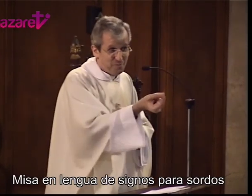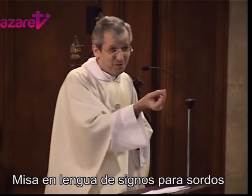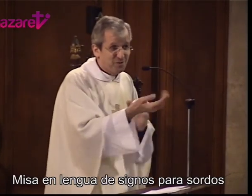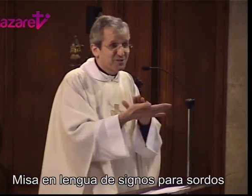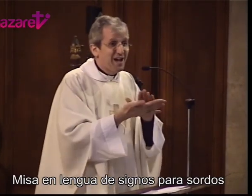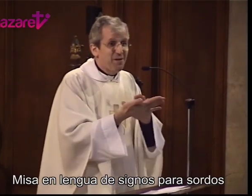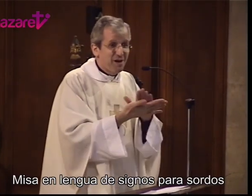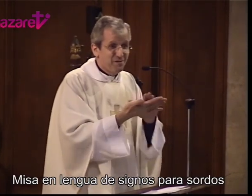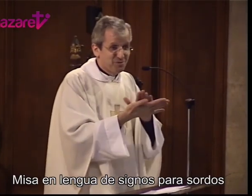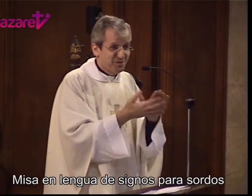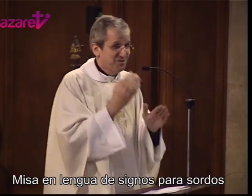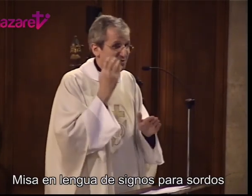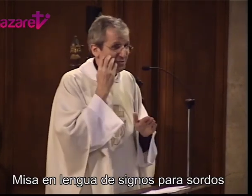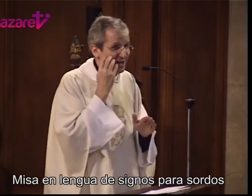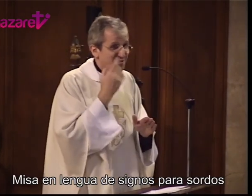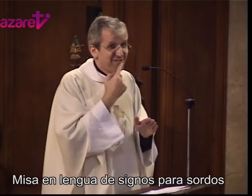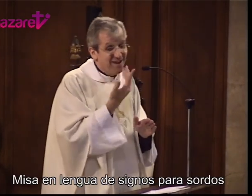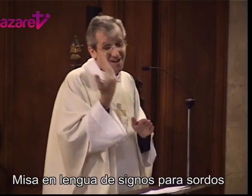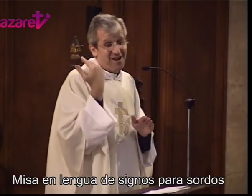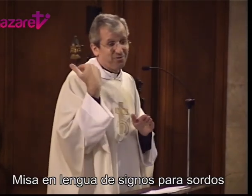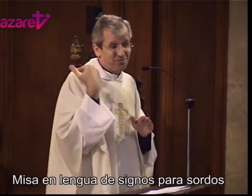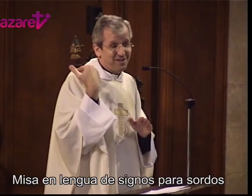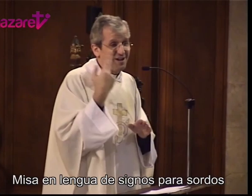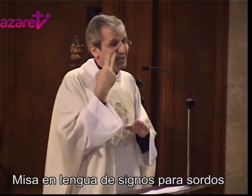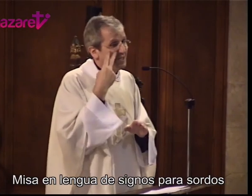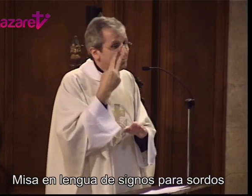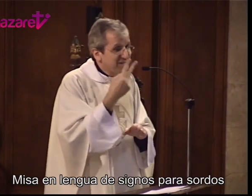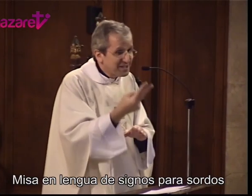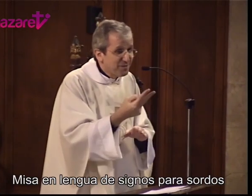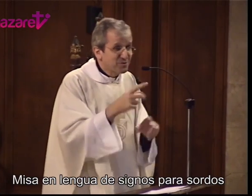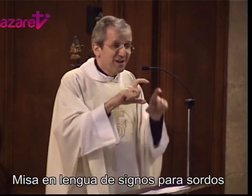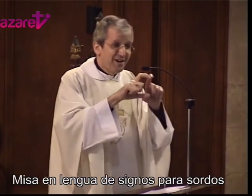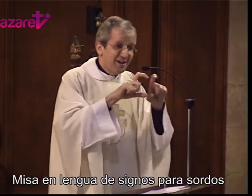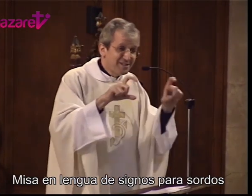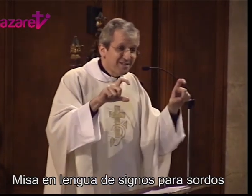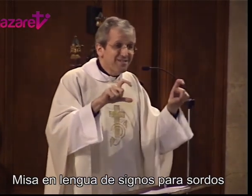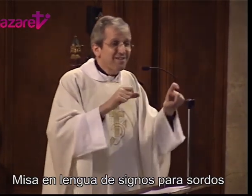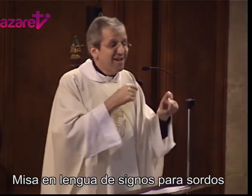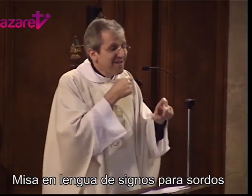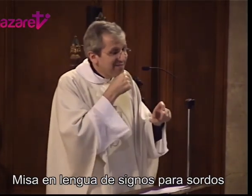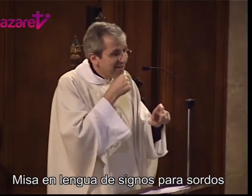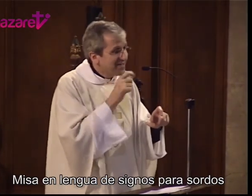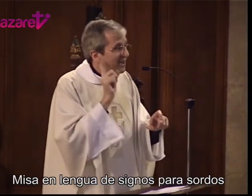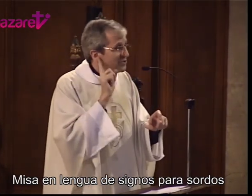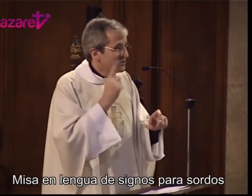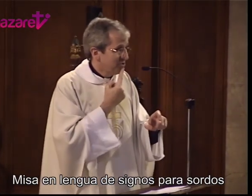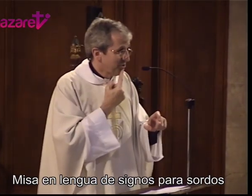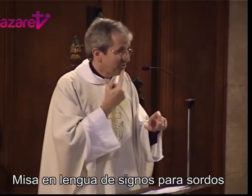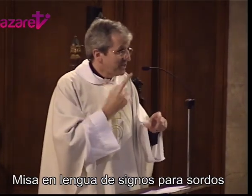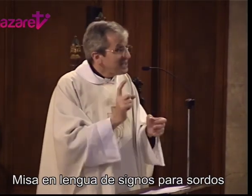momentos hablábamos con Rosario, decía, el otro día que visitamos la residencia de ancianos sordos y